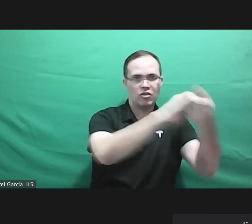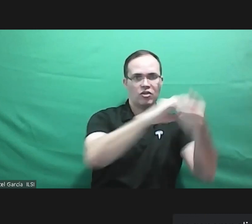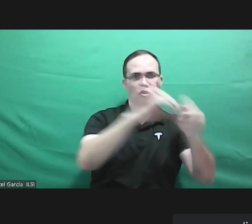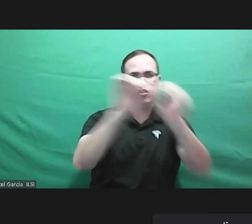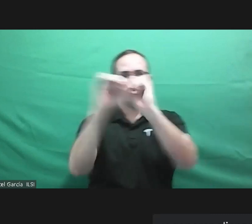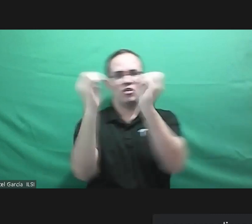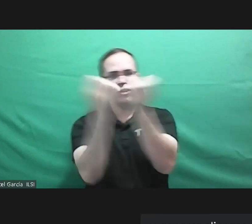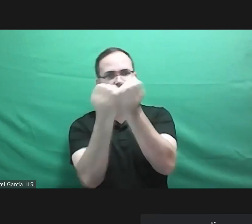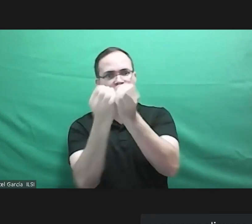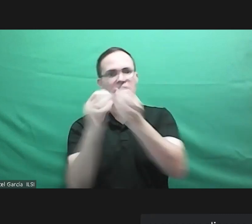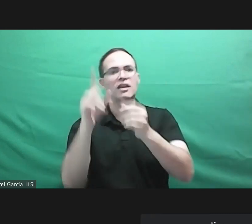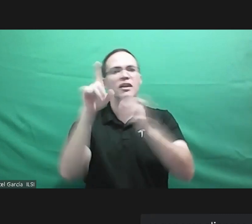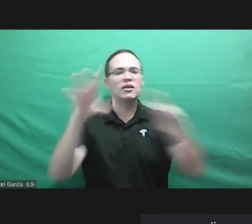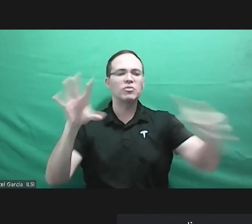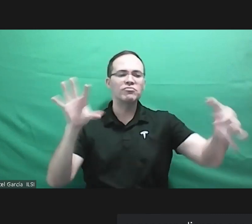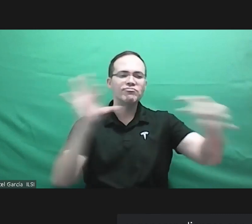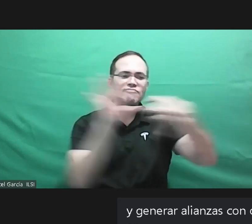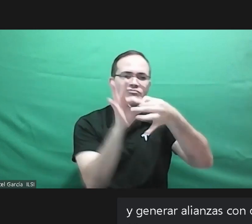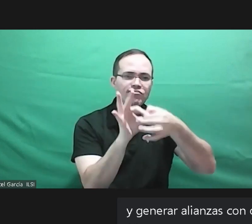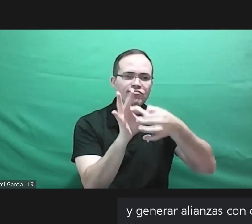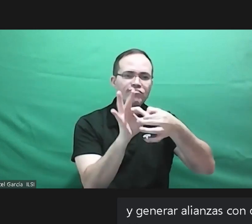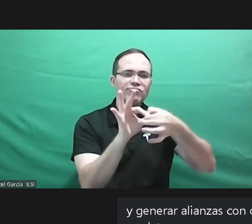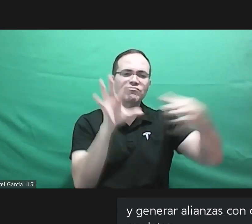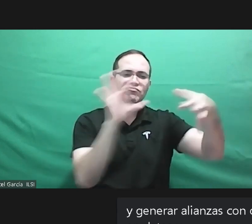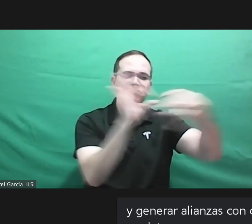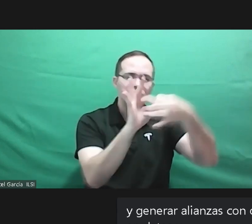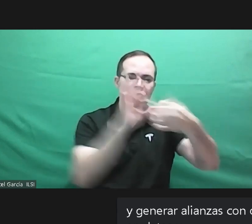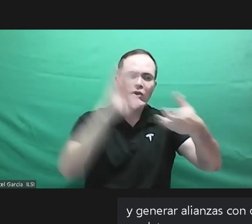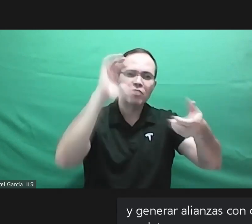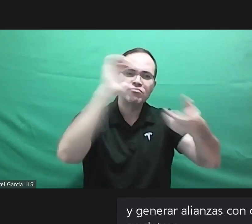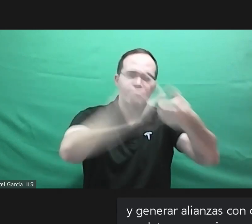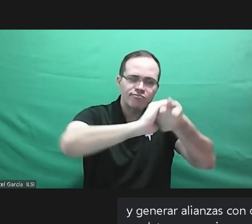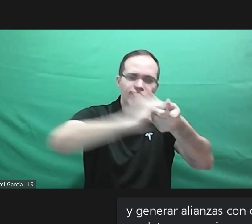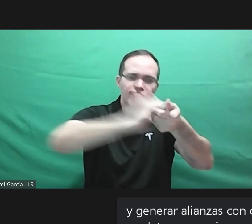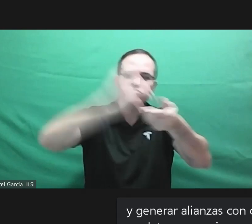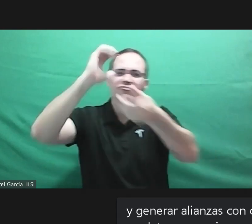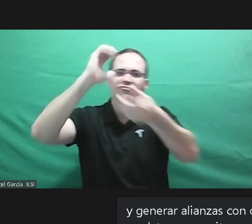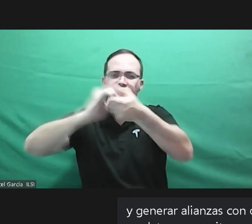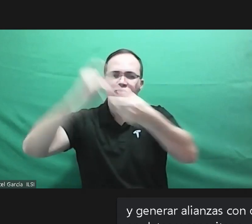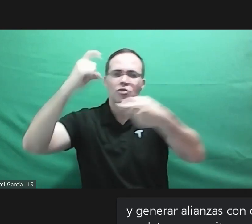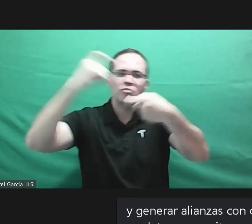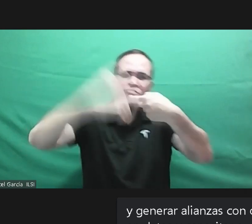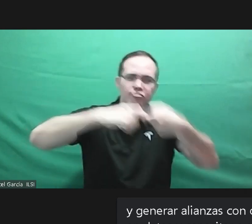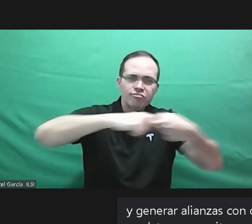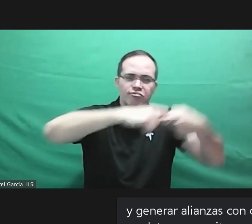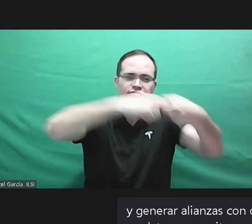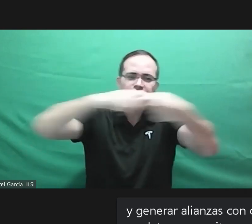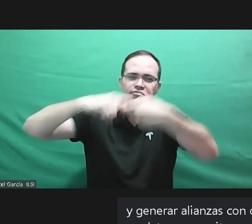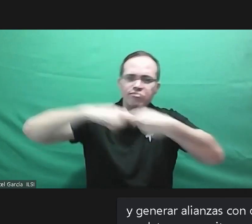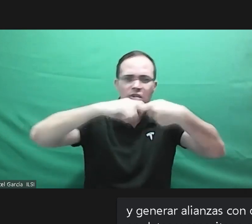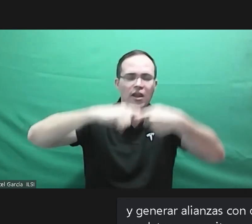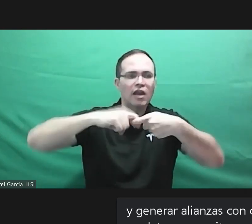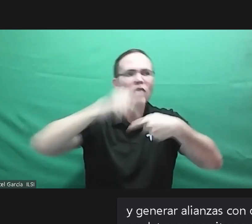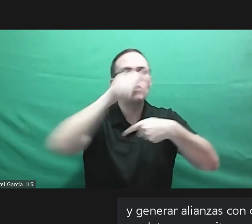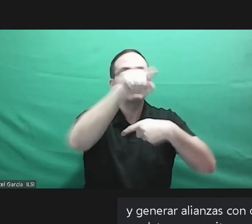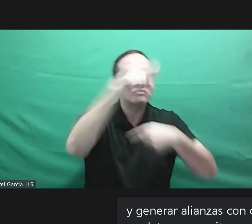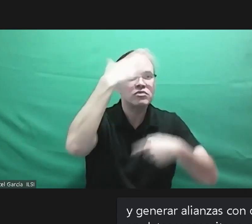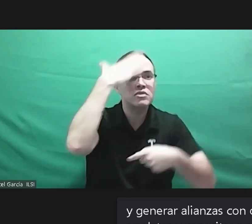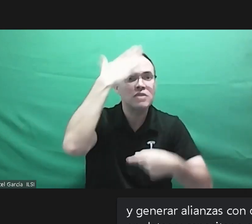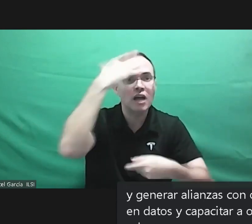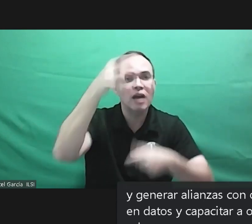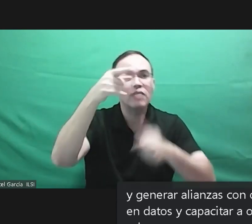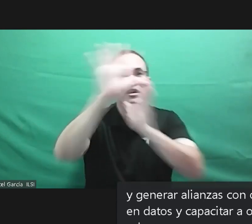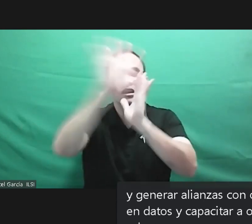vez capacitar a otras organizaciones si se forma parte de una organización que sabe sobre datos, ¿no? Ahí también tratar de